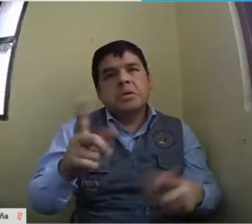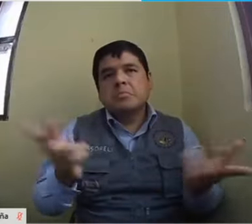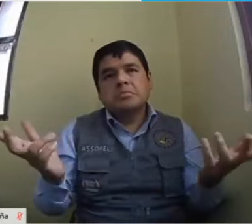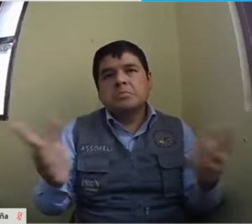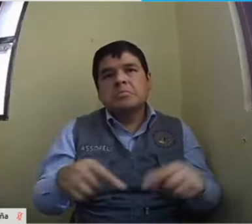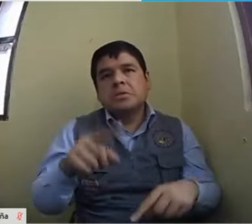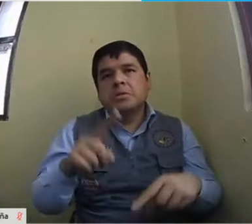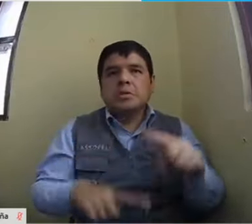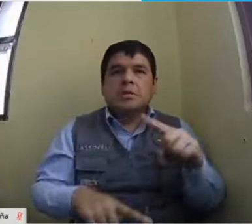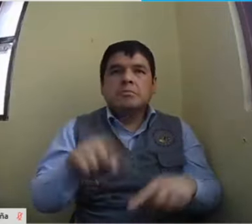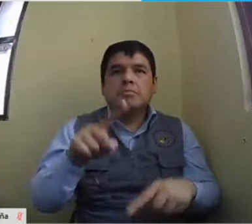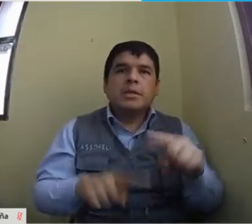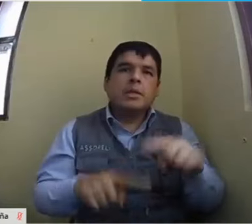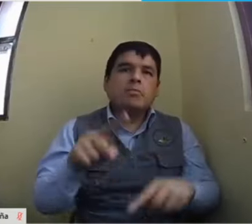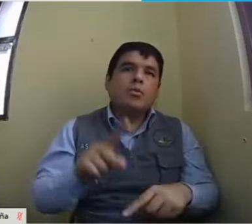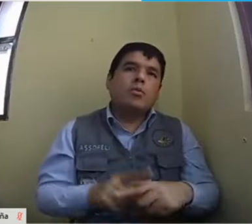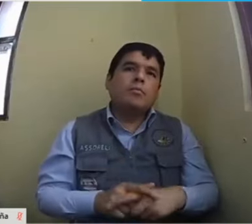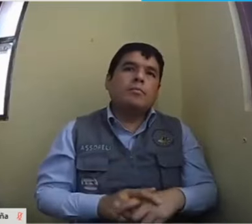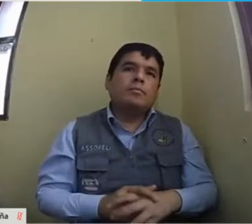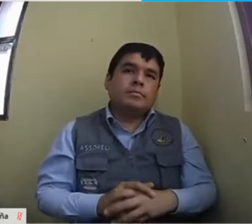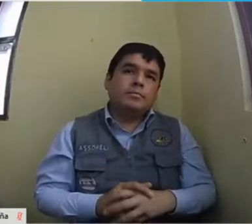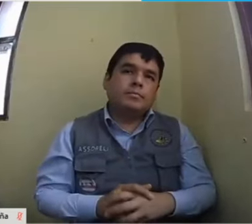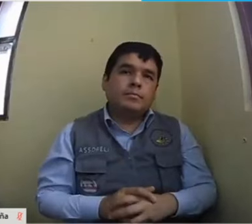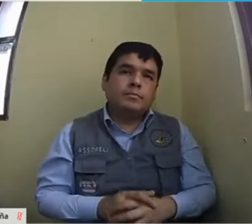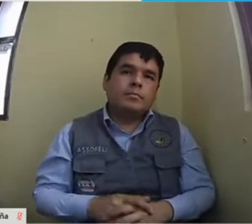Con dos veces es suficiente, dice Ronald, primo.